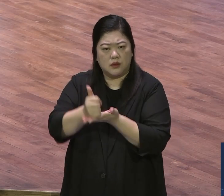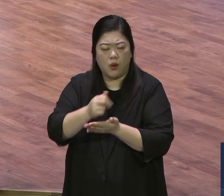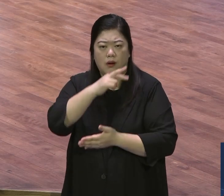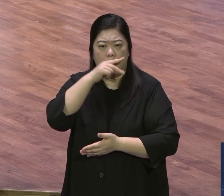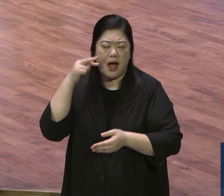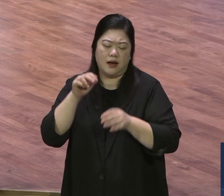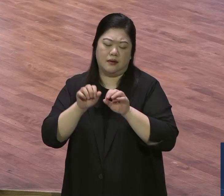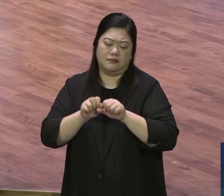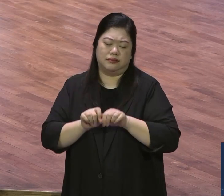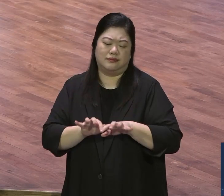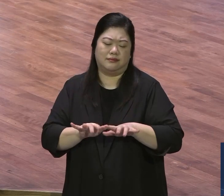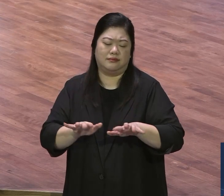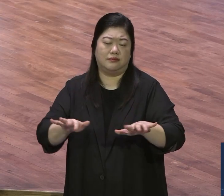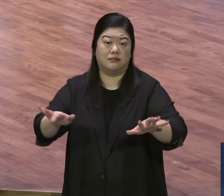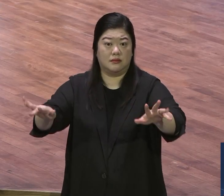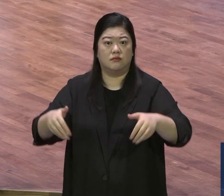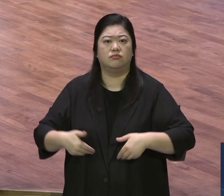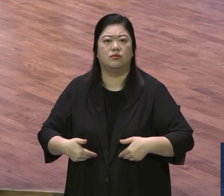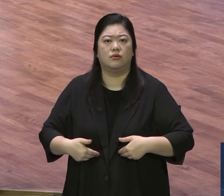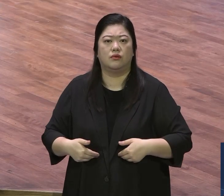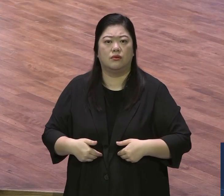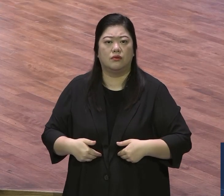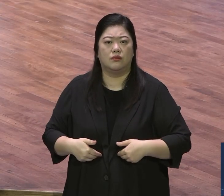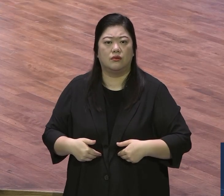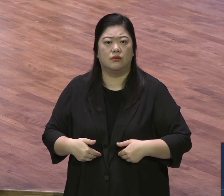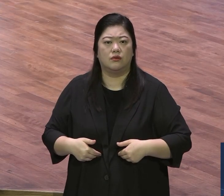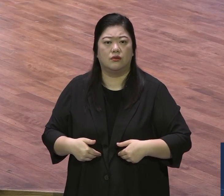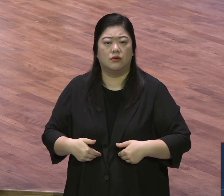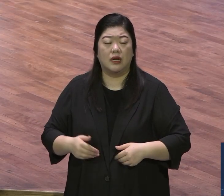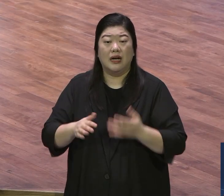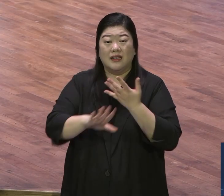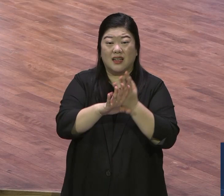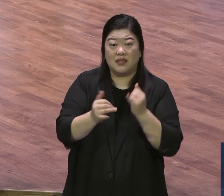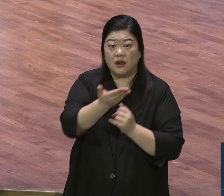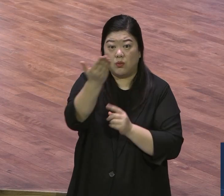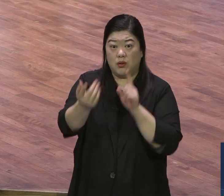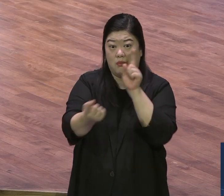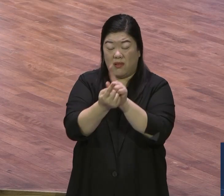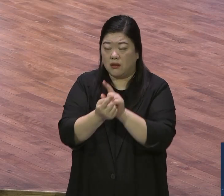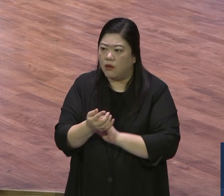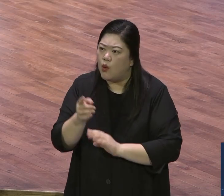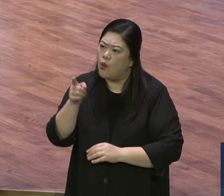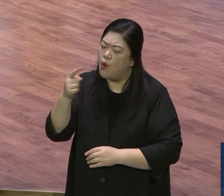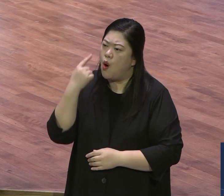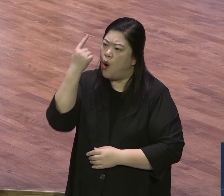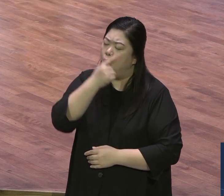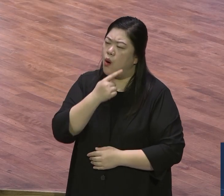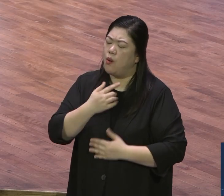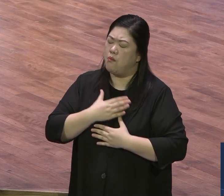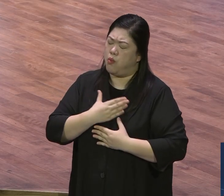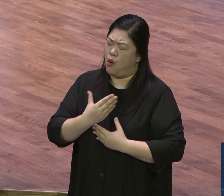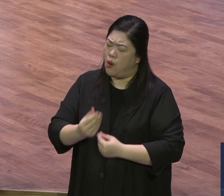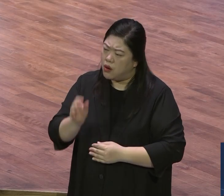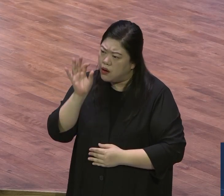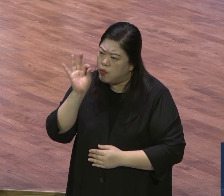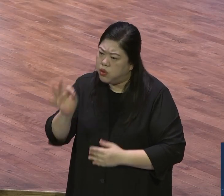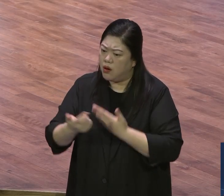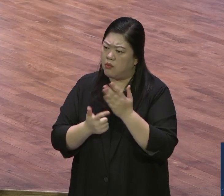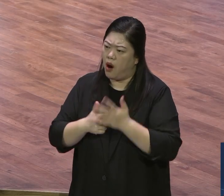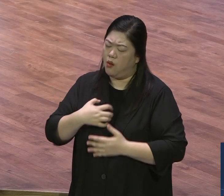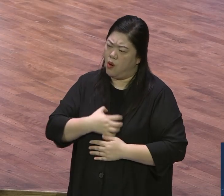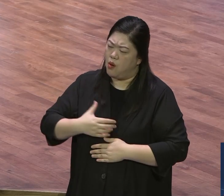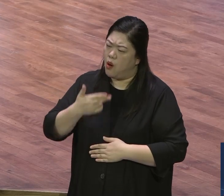참 편안하구나. 참 편안하네. 이게 복음이에요. 그래서 이 복음을 그래야 뭐요?